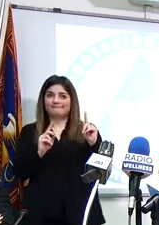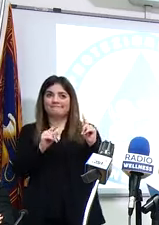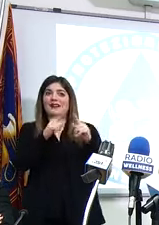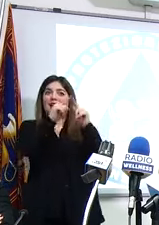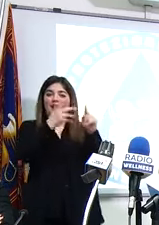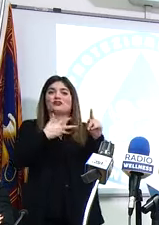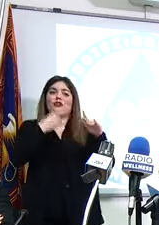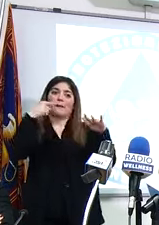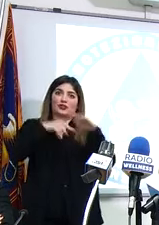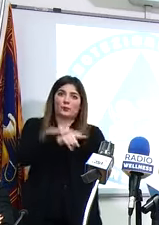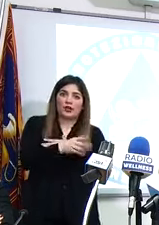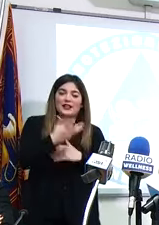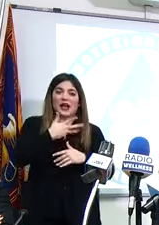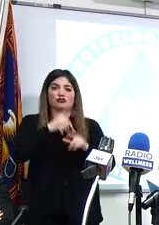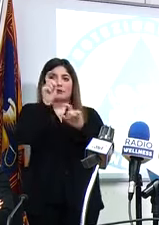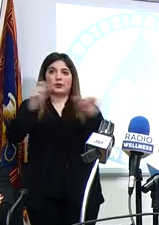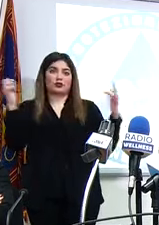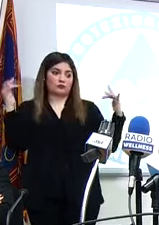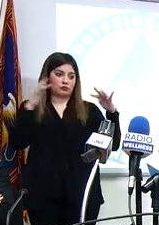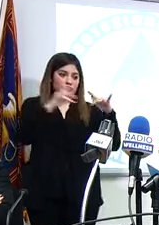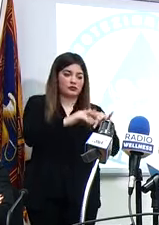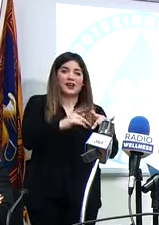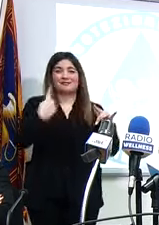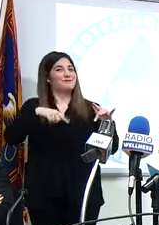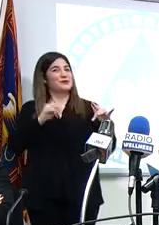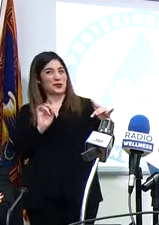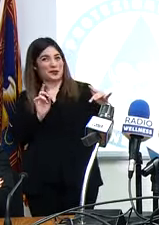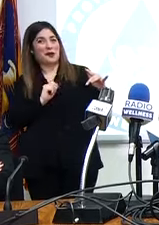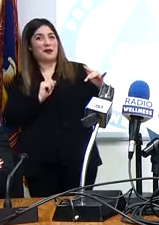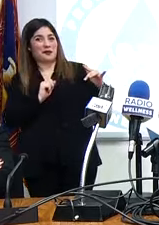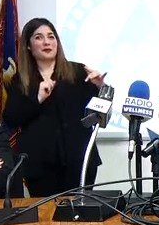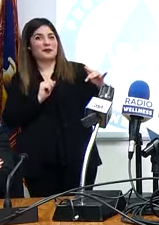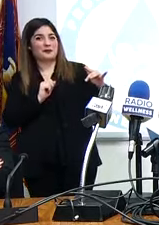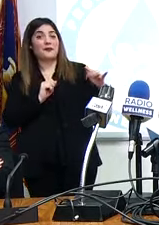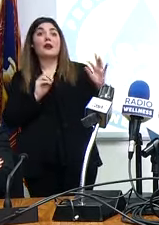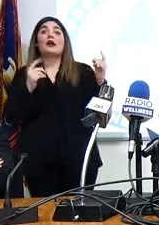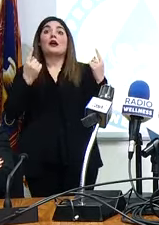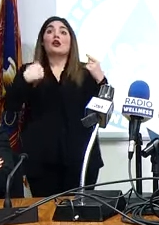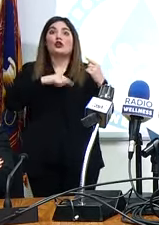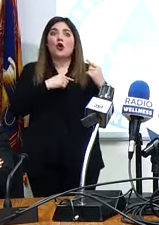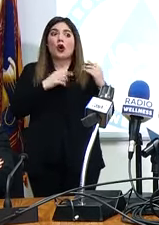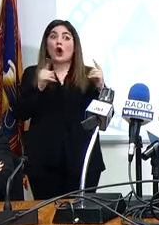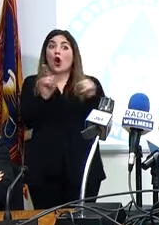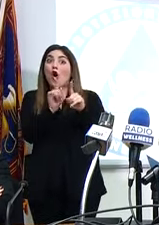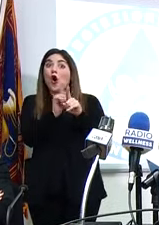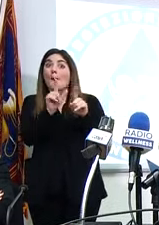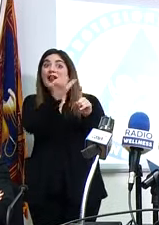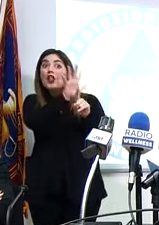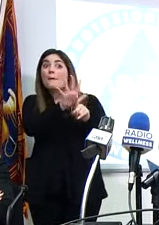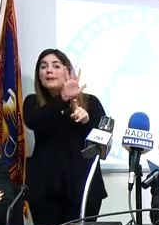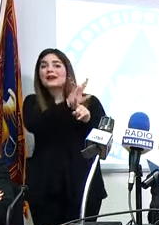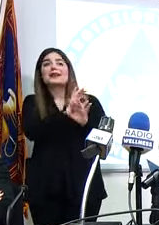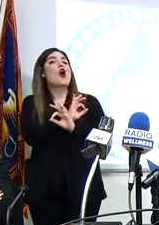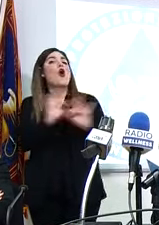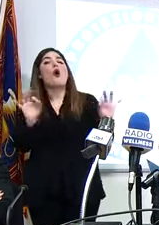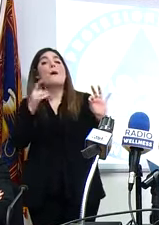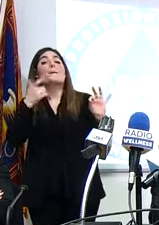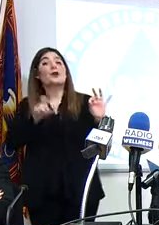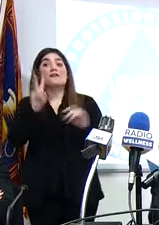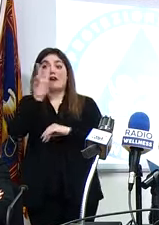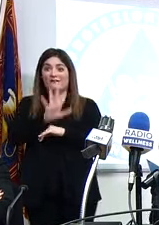affolla, capite? E non abbiamo avuto quello che è successo in Lombardia, perché fortunatamente il Veneto ha una